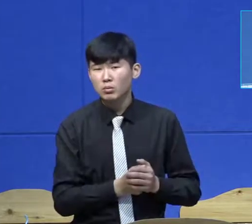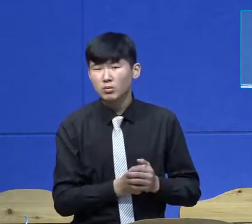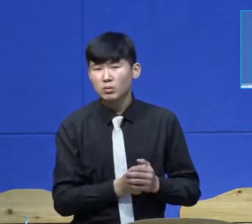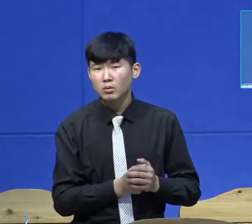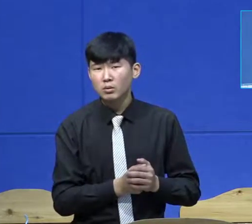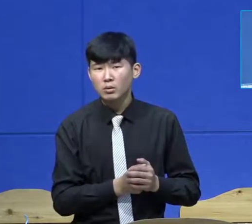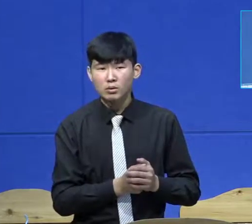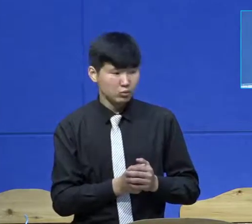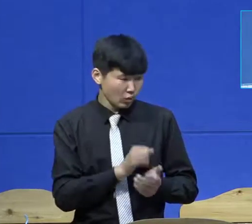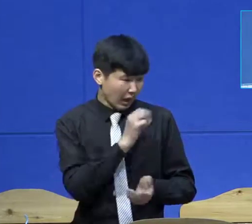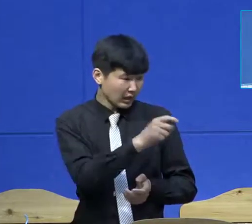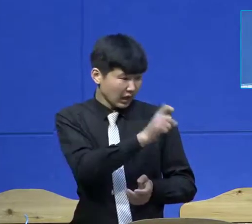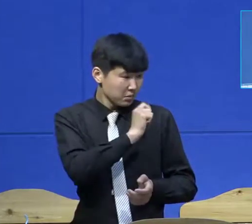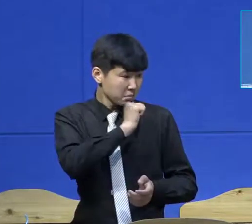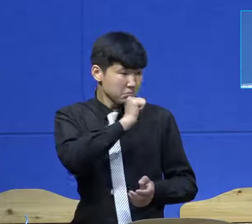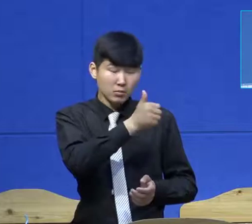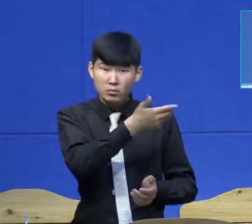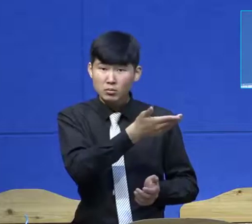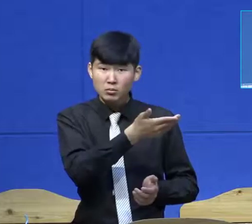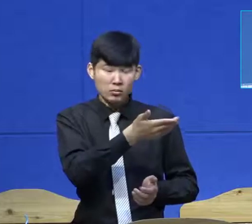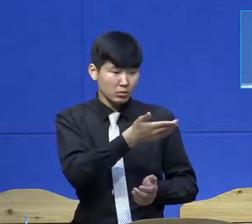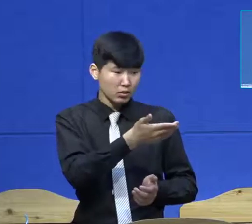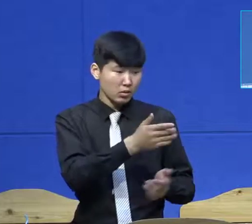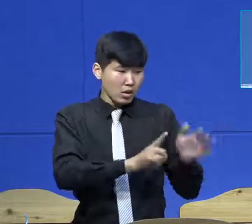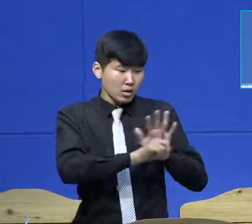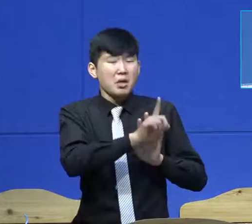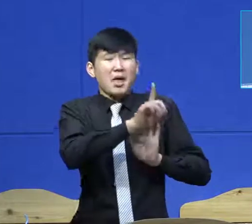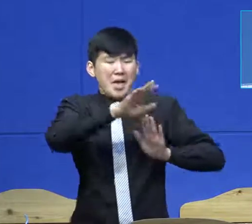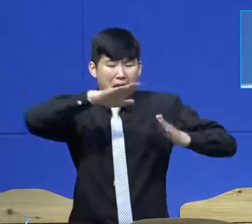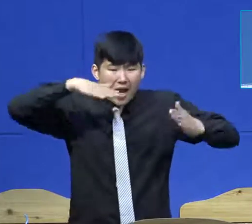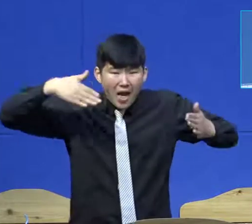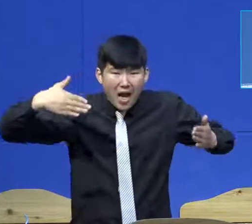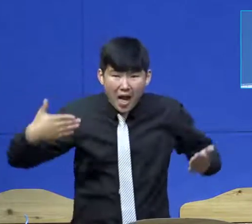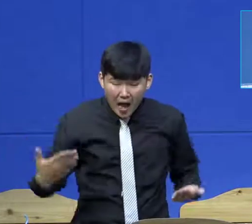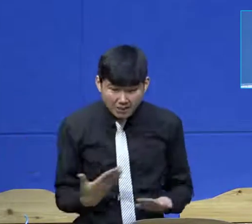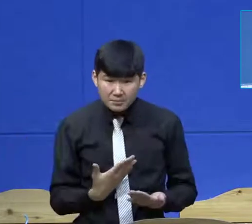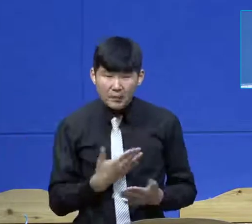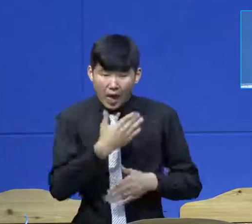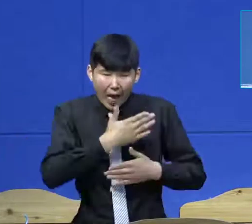тэр хүн юу ачийг хариулах нь битгий хэл эхний ээлжинд амьдрна гэдэг чинь ачийг хариулж байна гэсэн үг